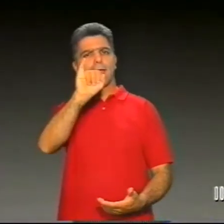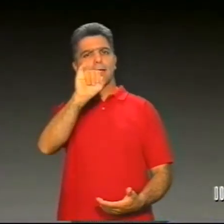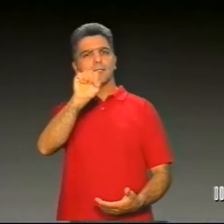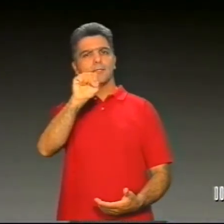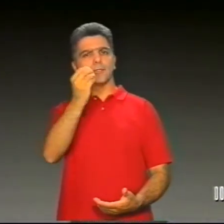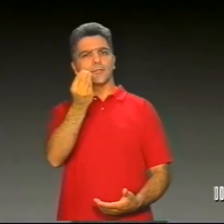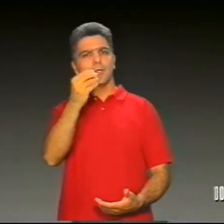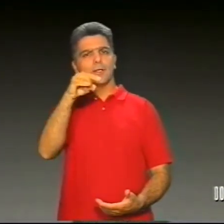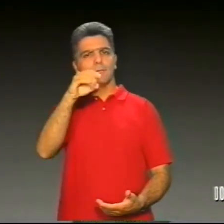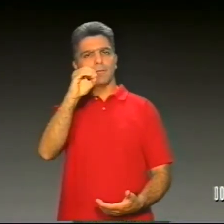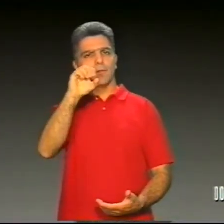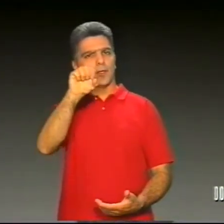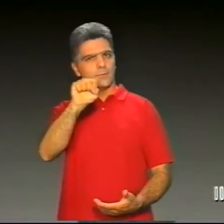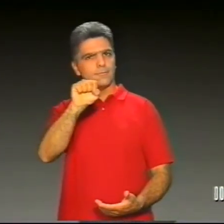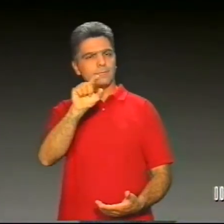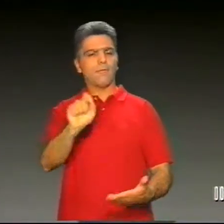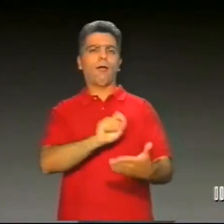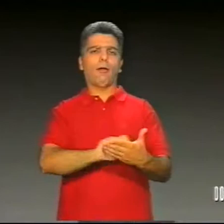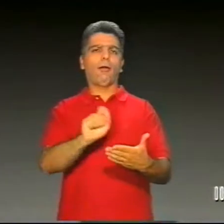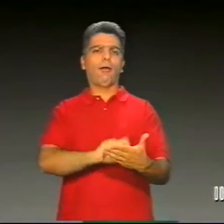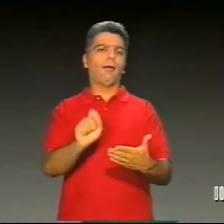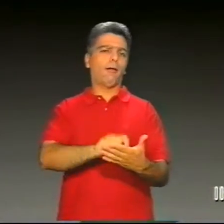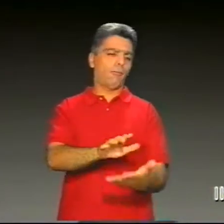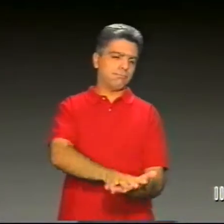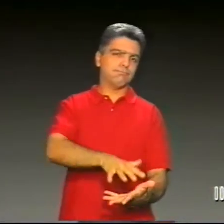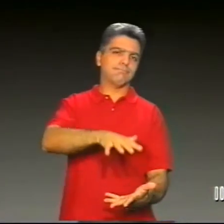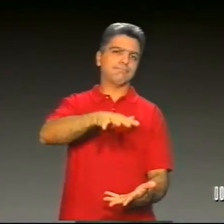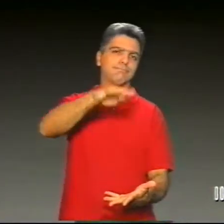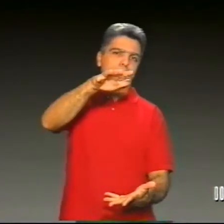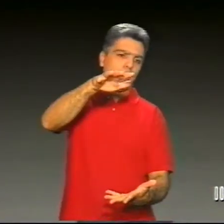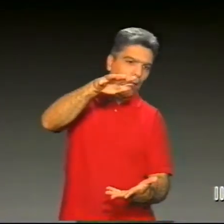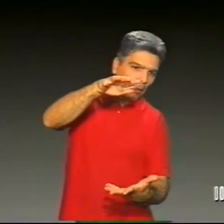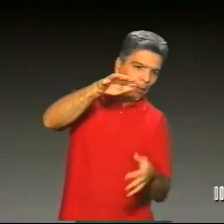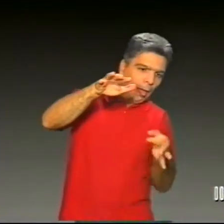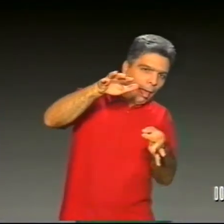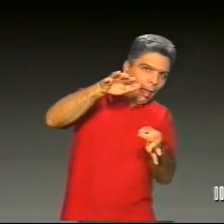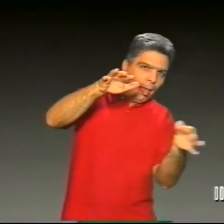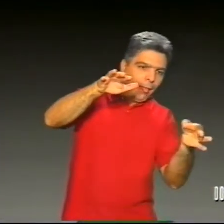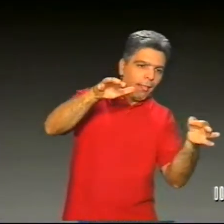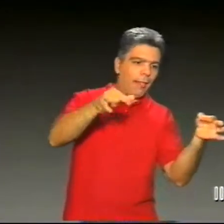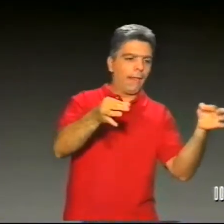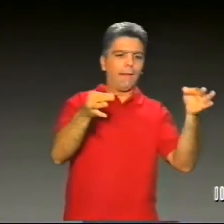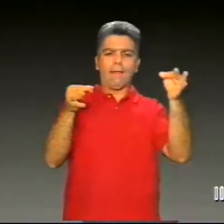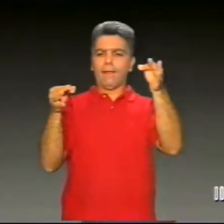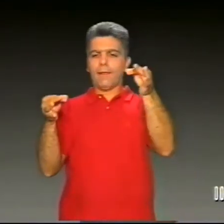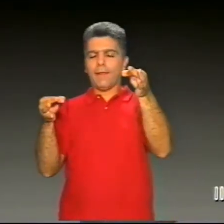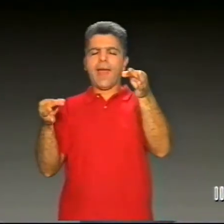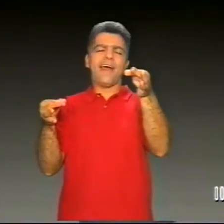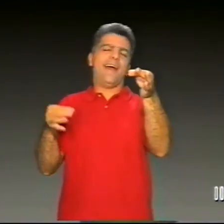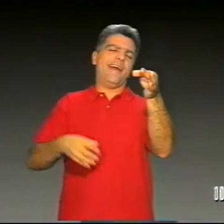Ένας άνθρωπος που τώρα πια πιστεύω ότι τον γνωρίζετε όλοι, που τον έλεγαν Έσωπο, είχε γράψει πάρα πολλές ιστορίες. Εμείς διαλέξαμε